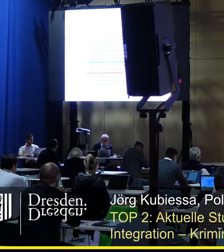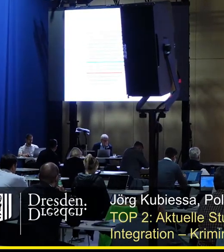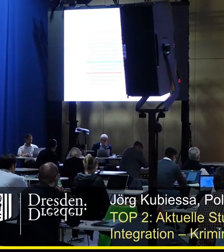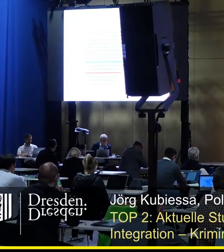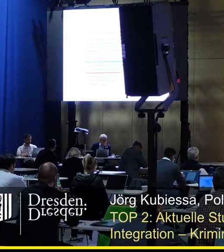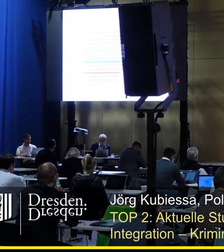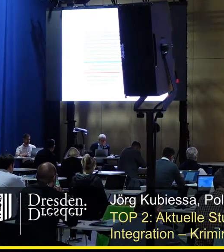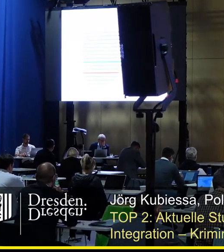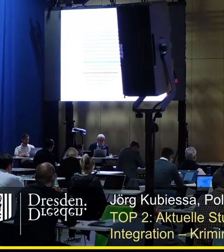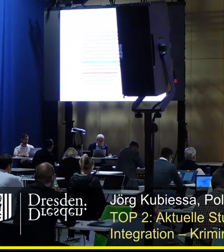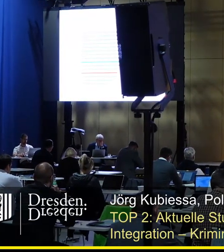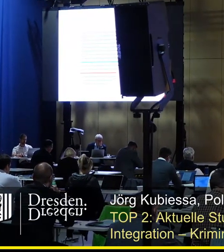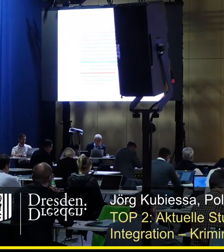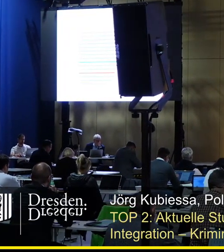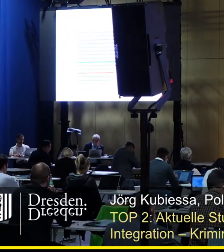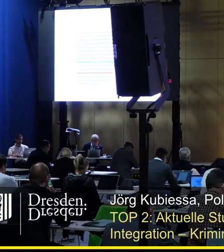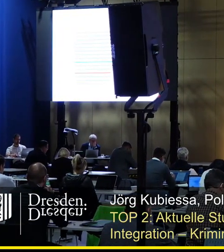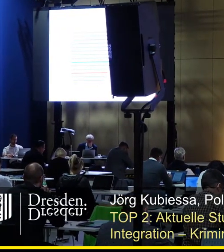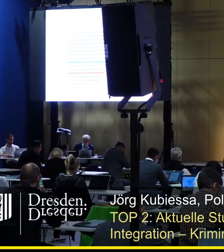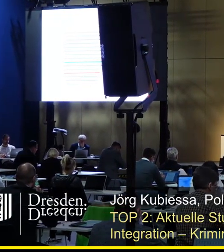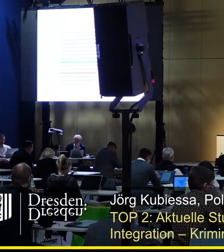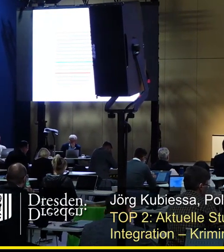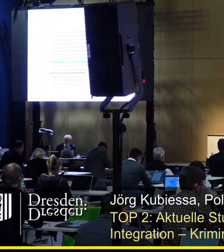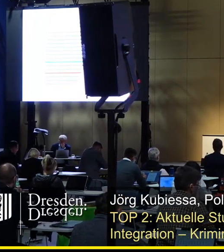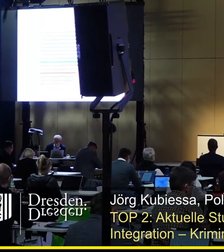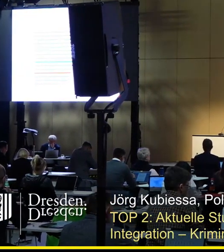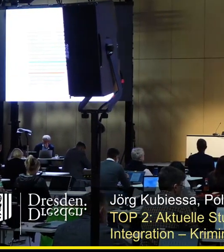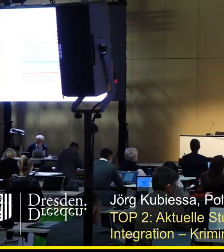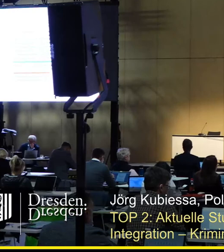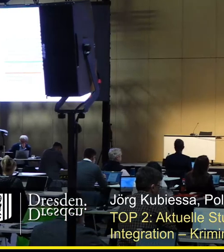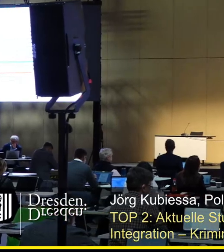Sie können sich in Dresden sicher fühlen.